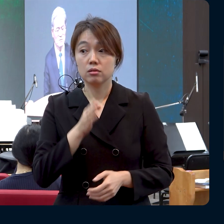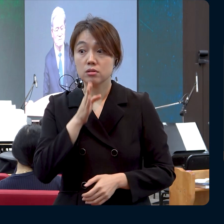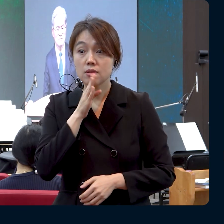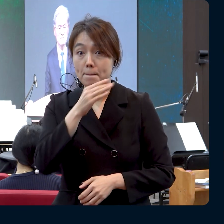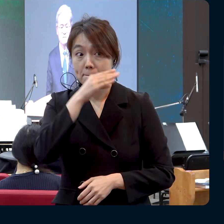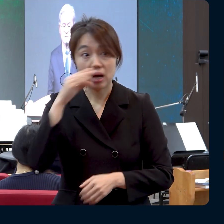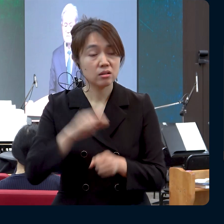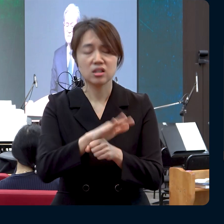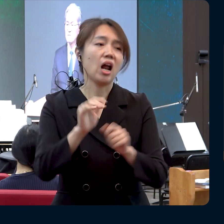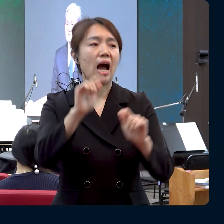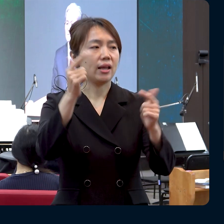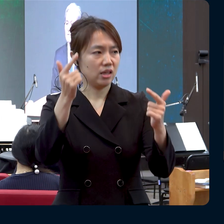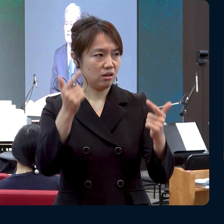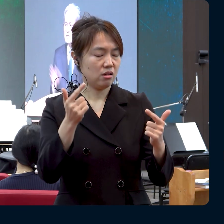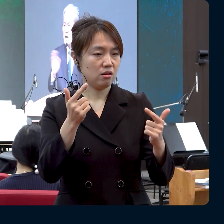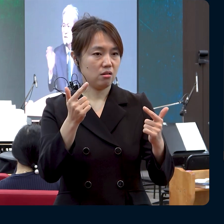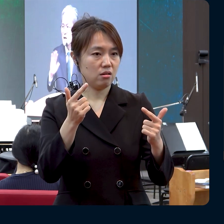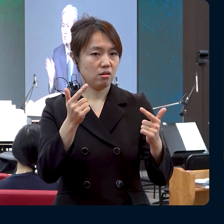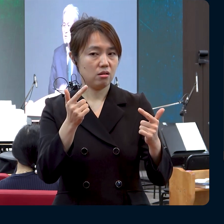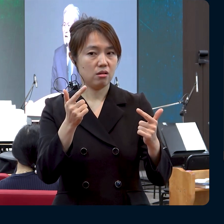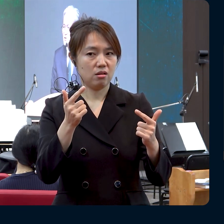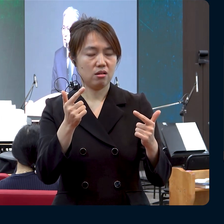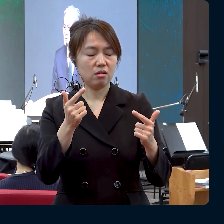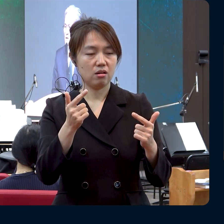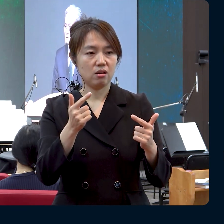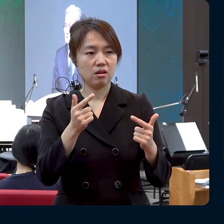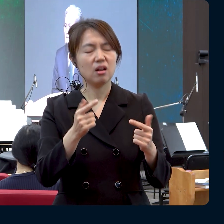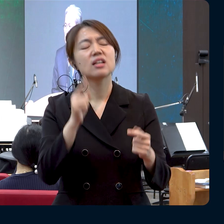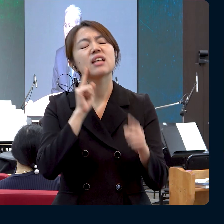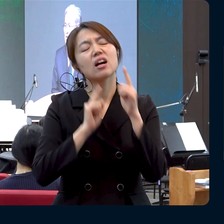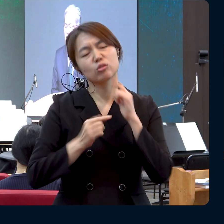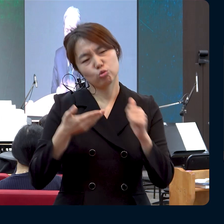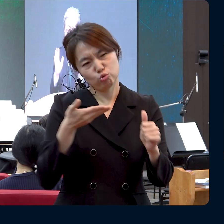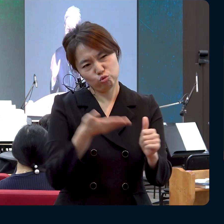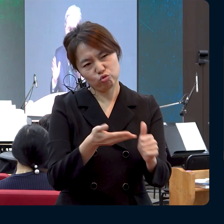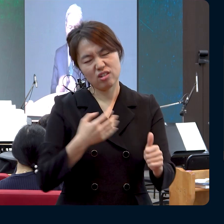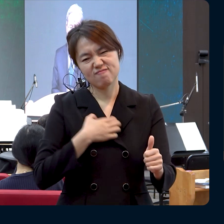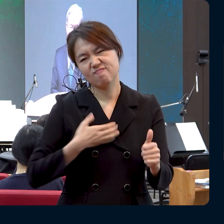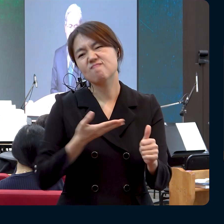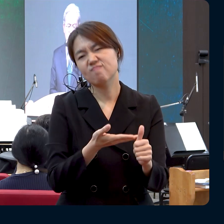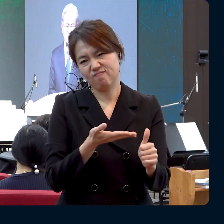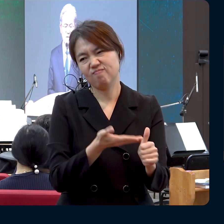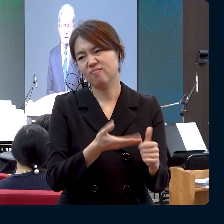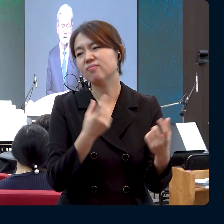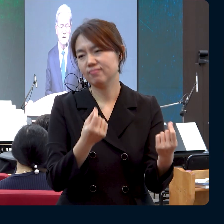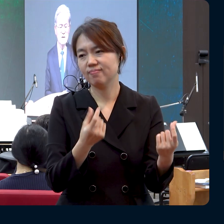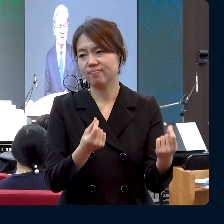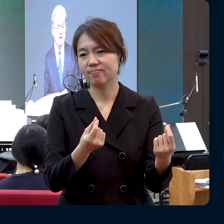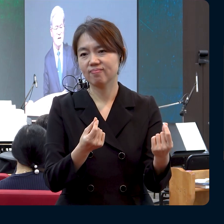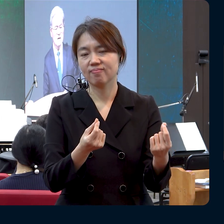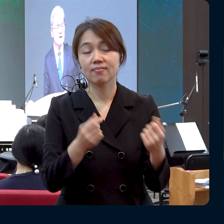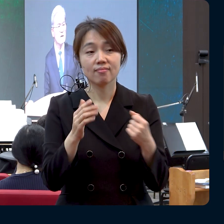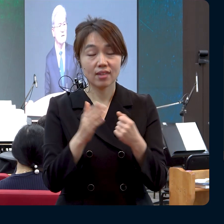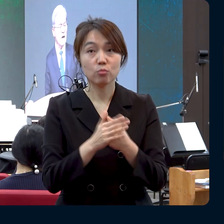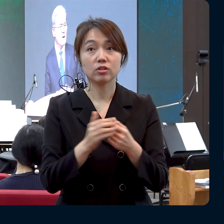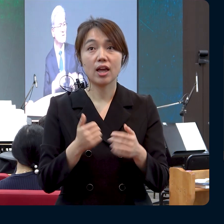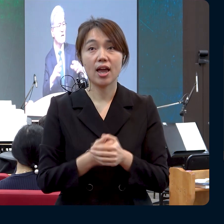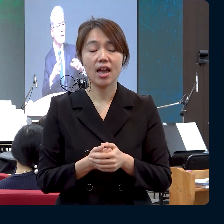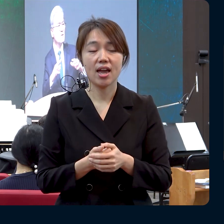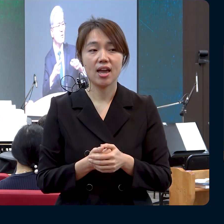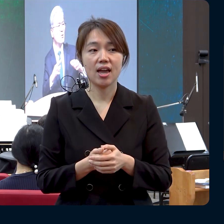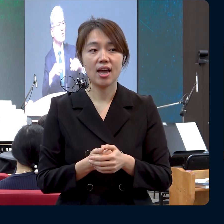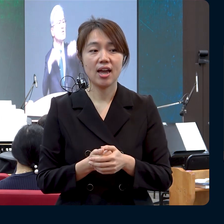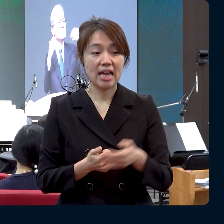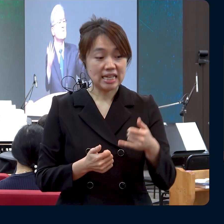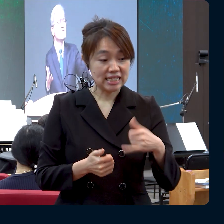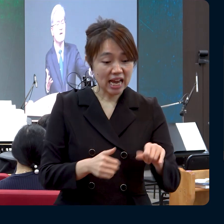아니라고. 그 사랑이 아니고 상처입니다. 그러다 보니까 이게 다음